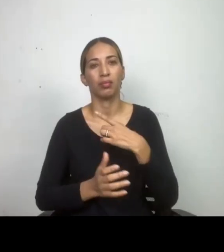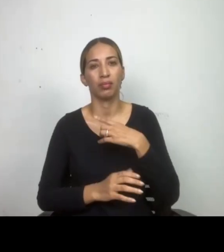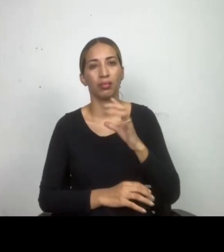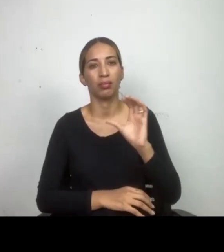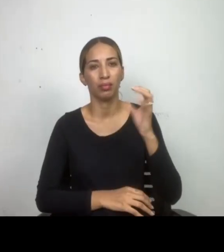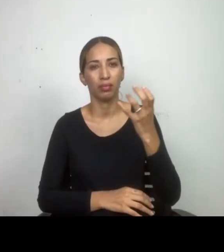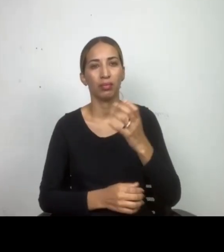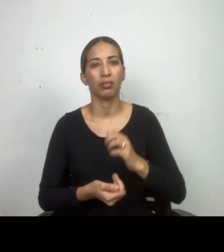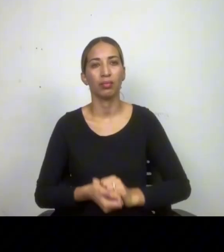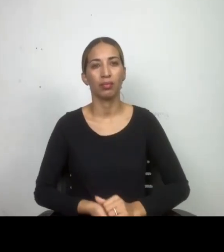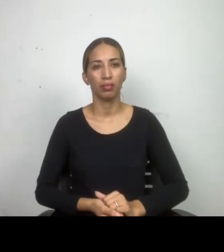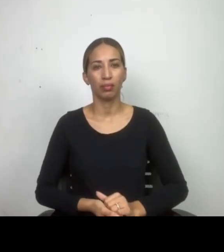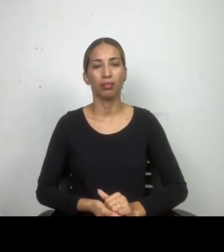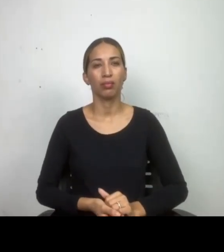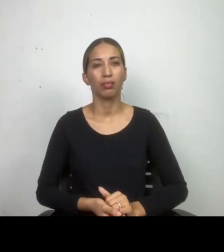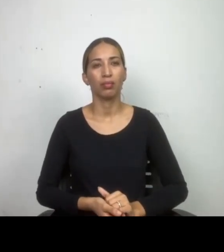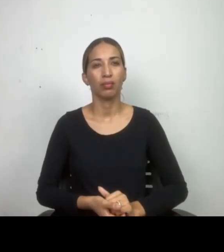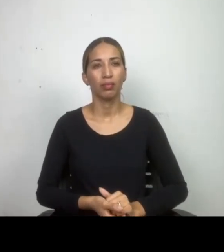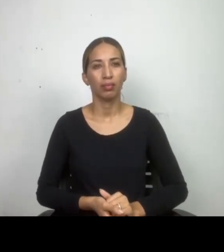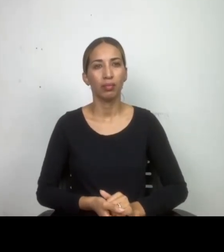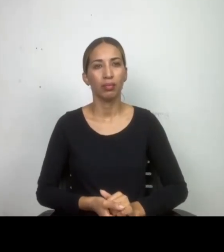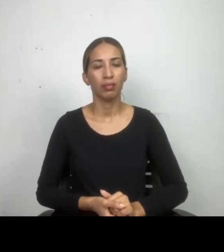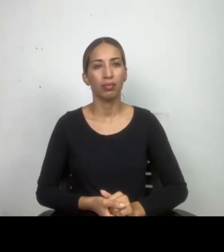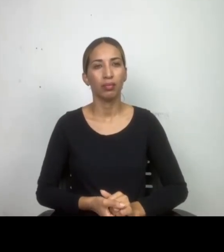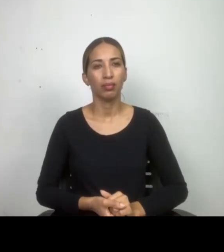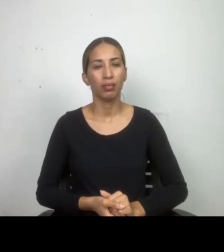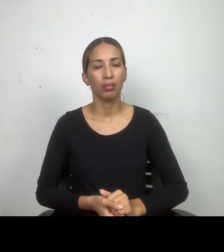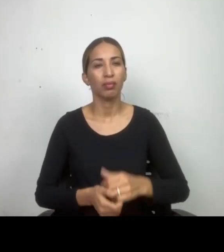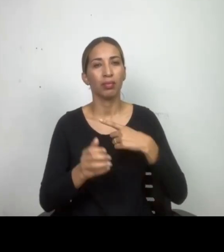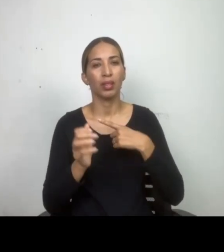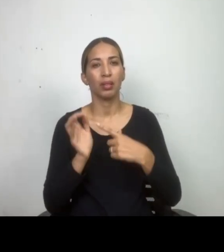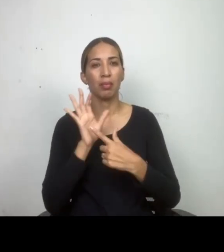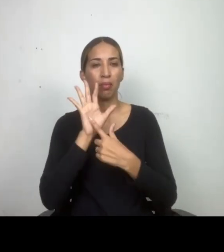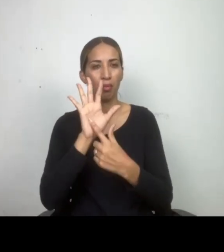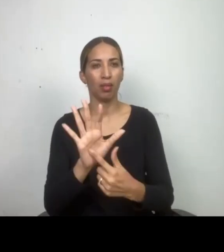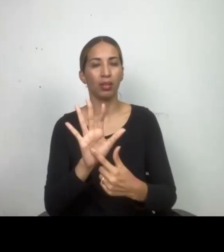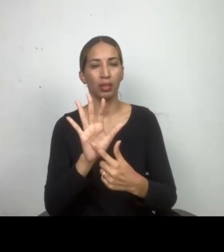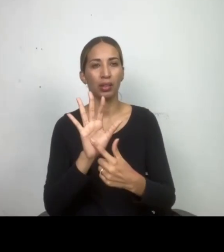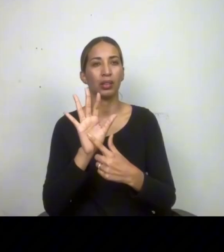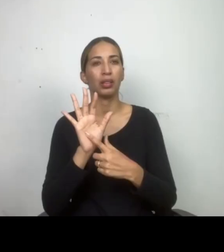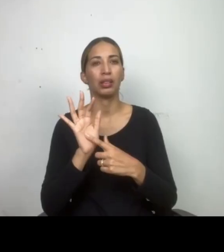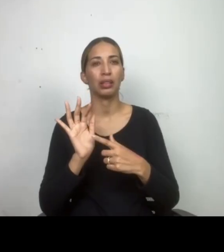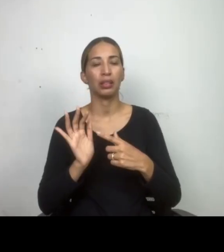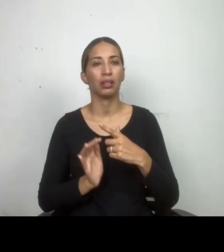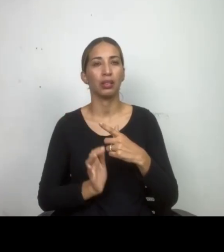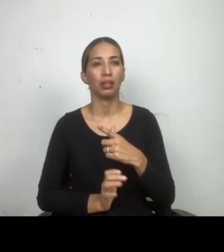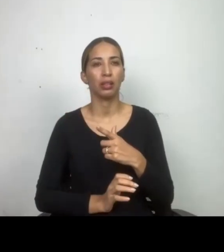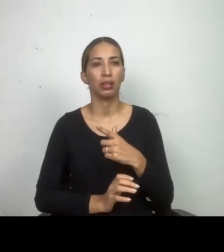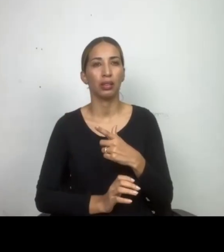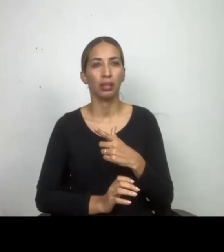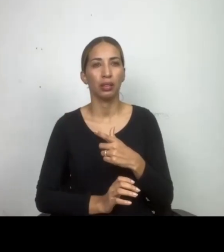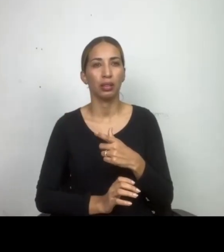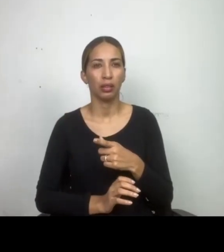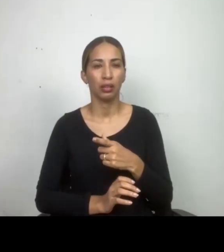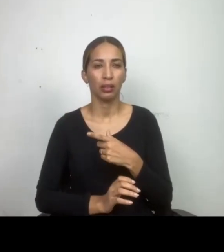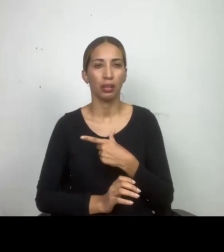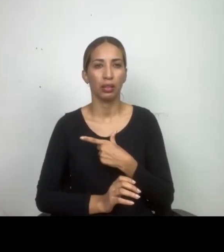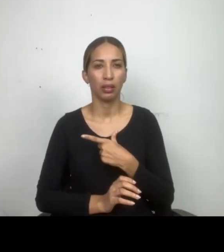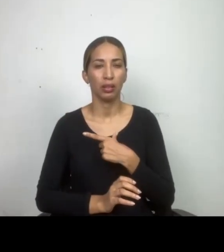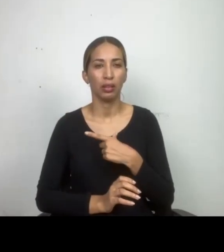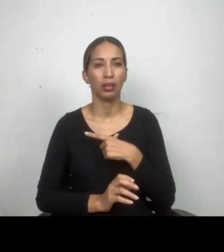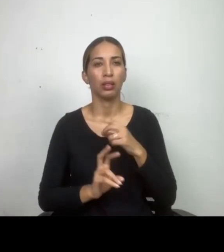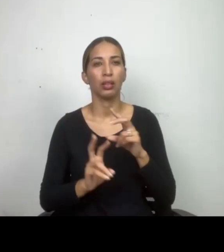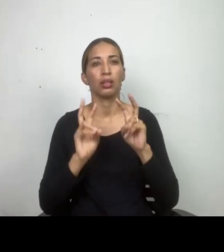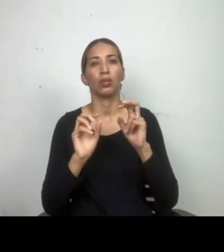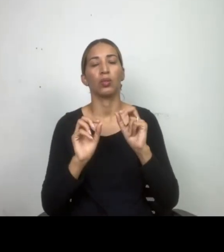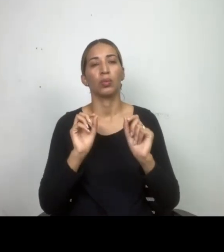gente discutir, para não ficar somente numa questão, né, de um posicionamento ideopolítico em relação às comunidades terapêuticas. A gente tem